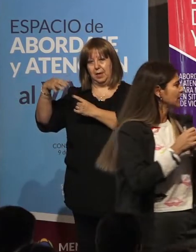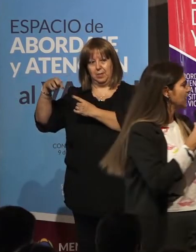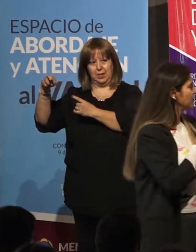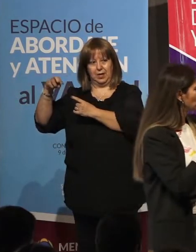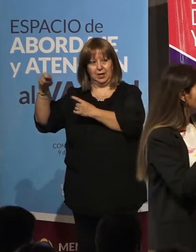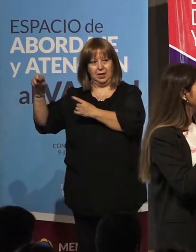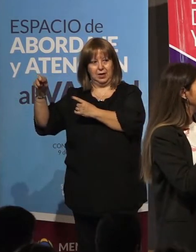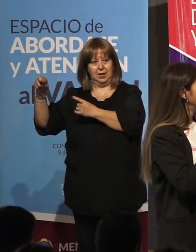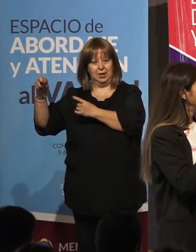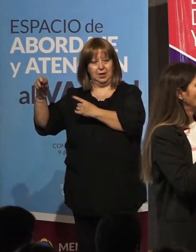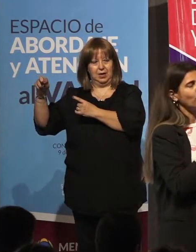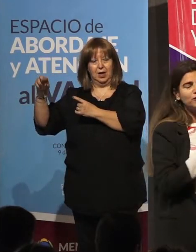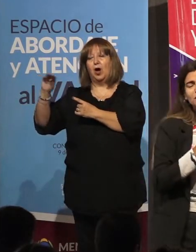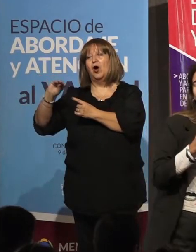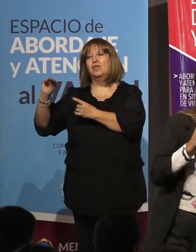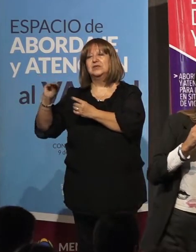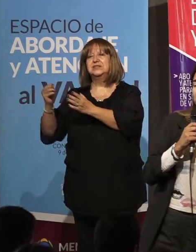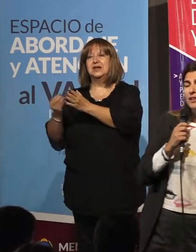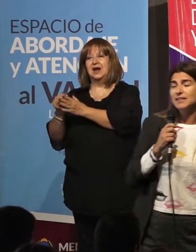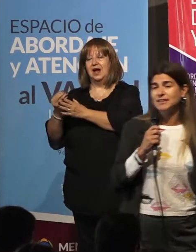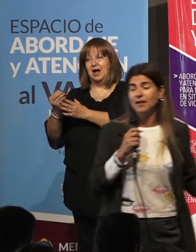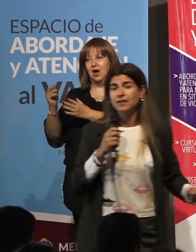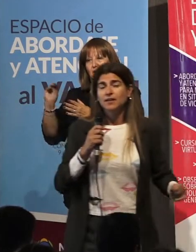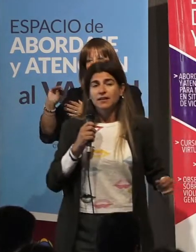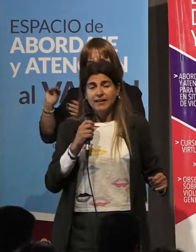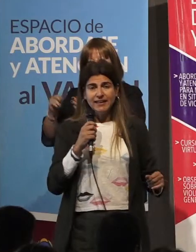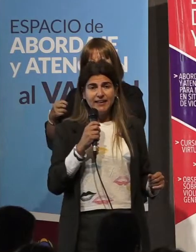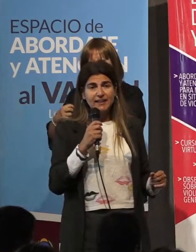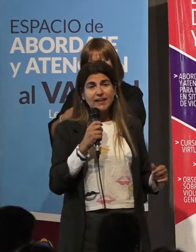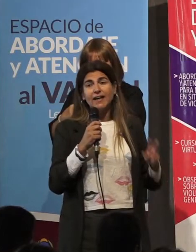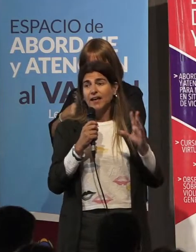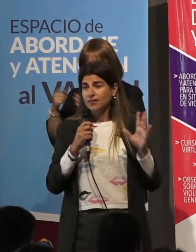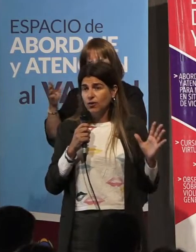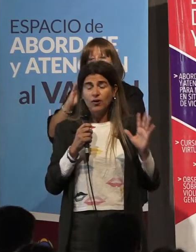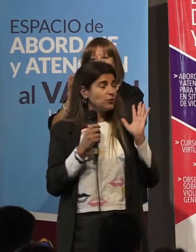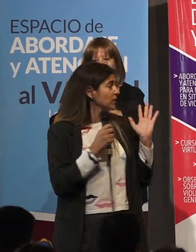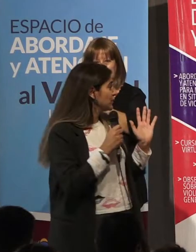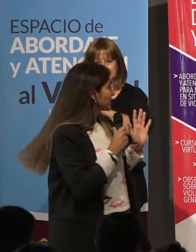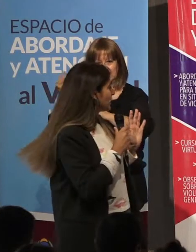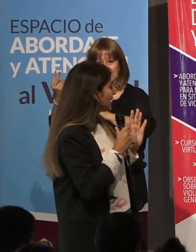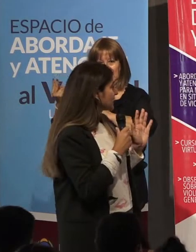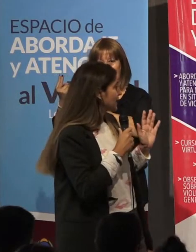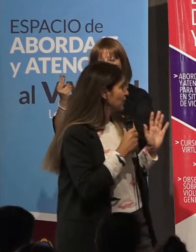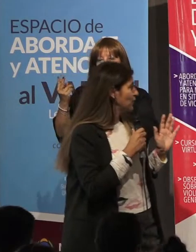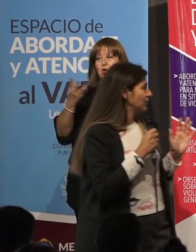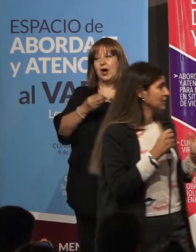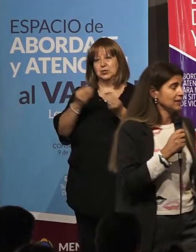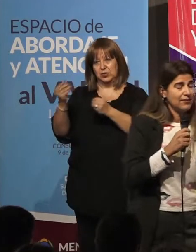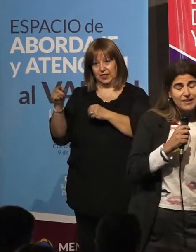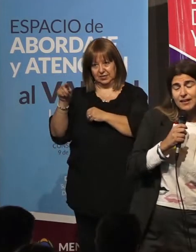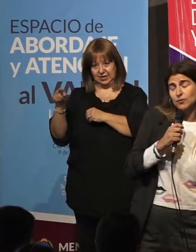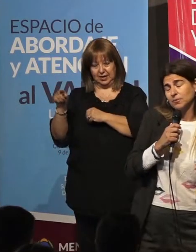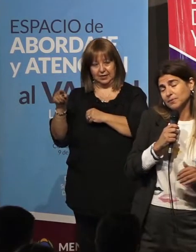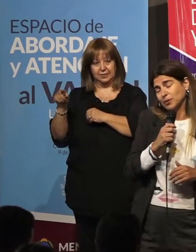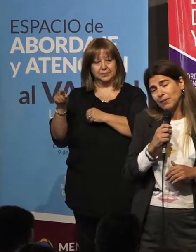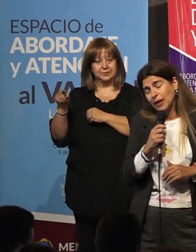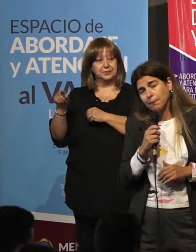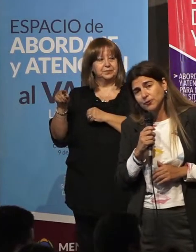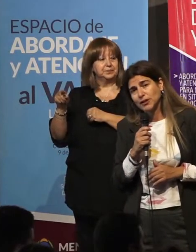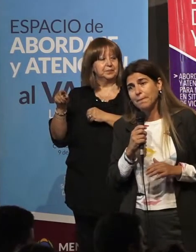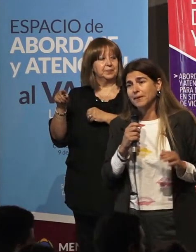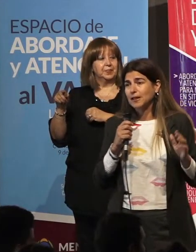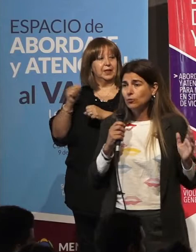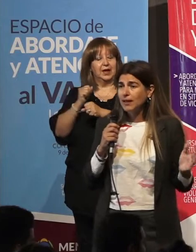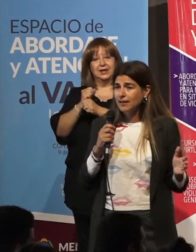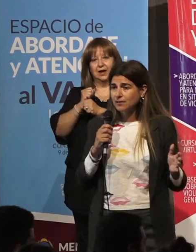es una Secretaría Virtual, Oficina Fiscal de Violencia. Ahí hay 2 ayudantes fiscales a cargo, que la verdad